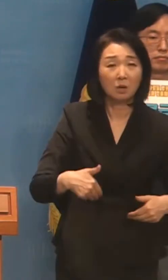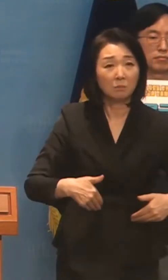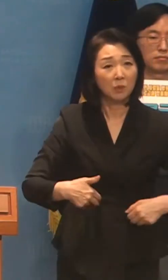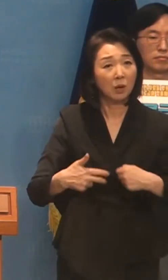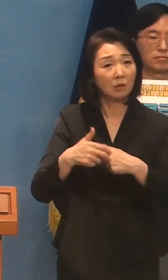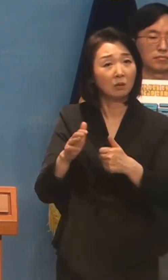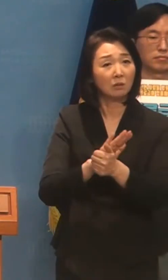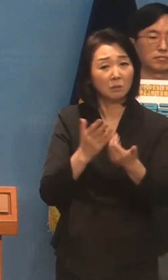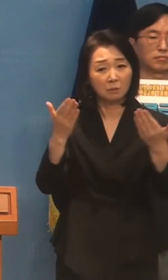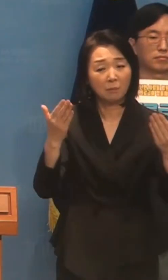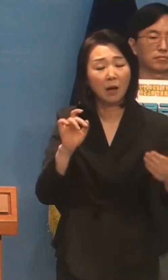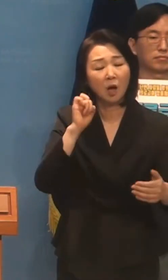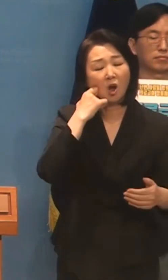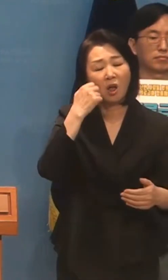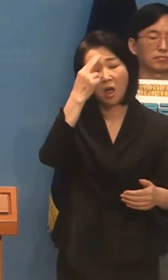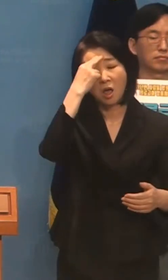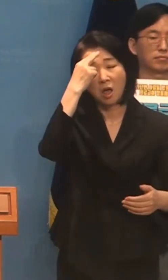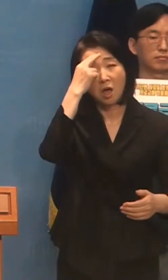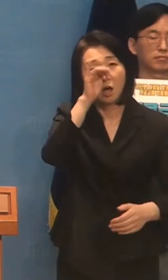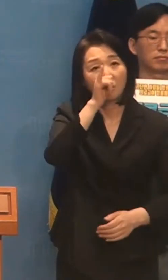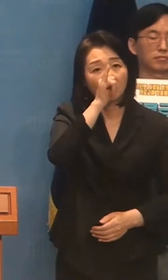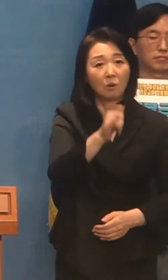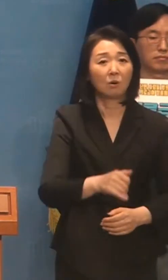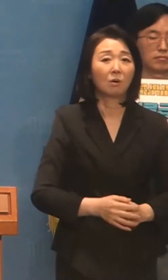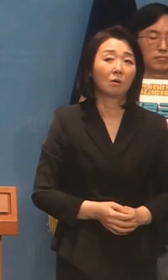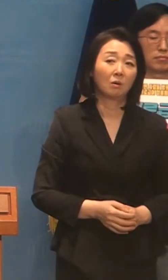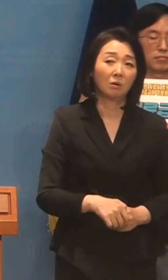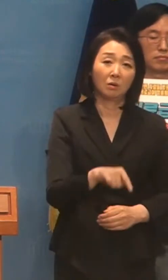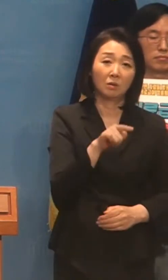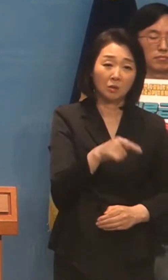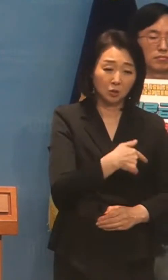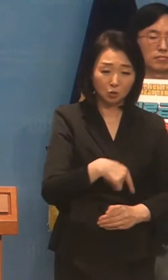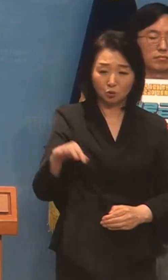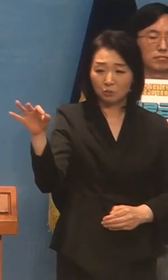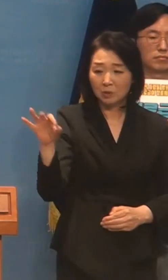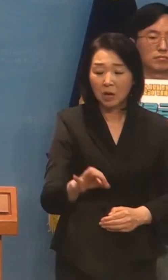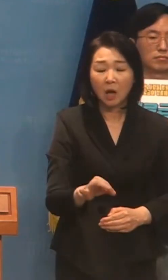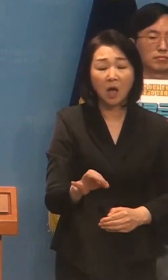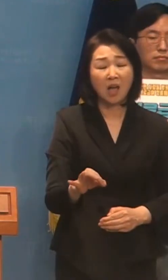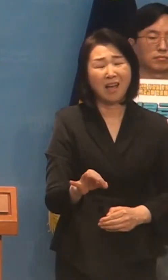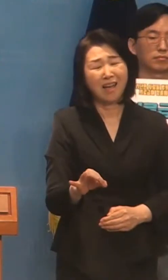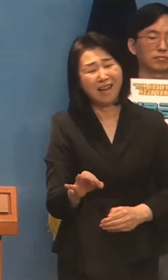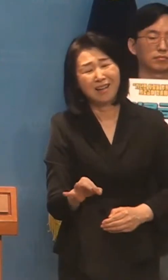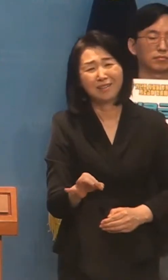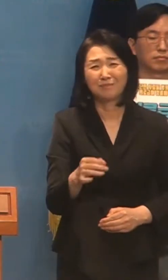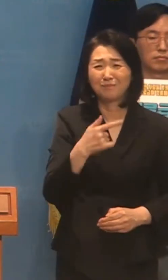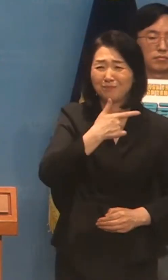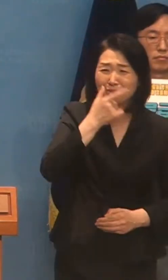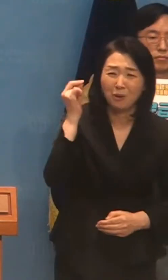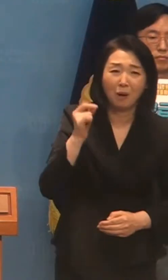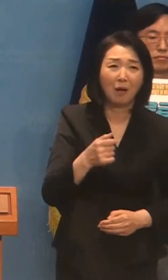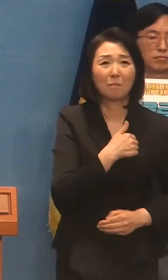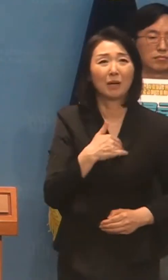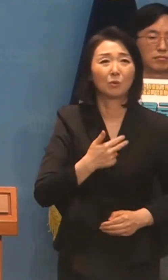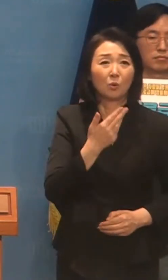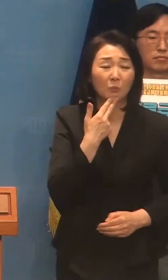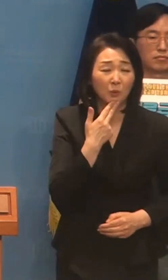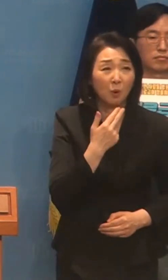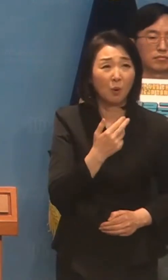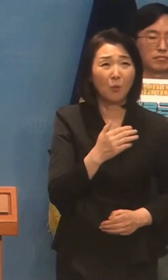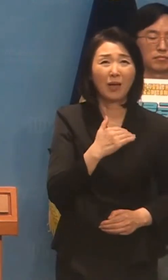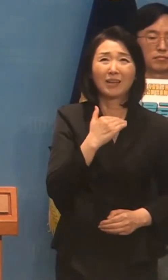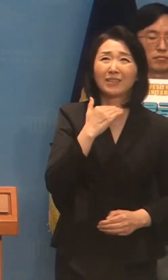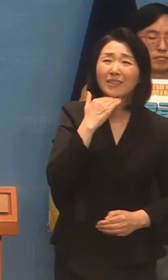서비스를 이용하는 데 큰 어려움을 겪고 있다. 이는 수급자들의 높은 미충족 의료 경험률과 낮은 기대 수명